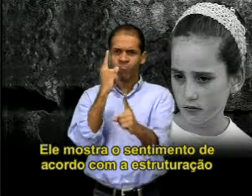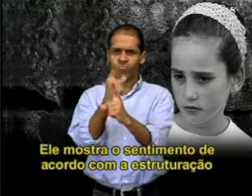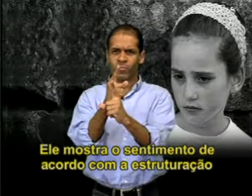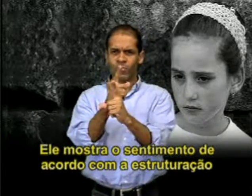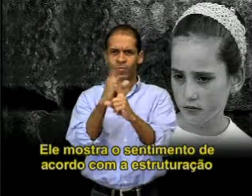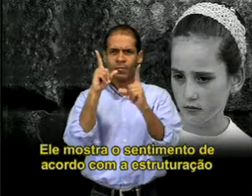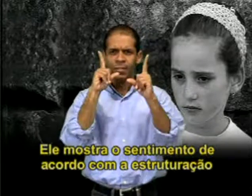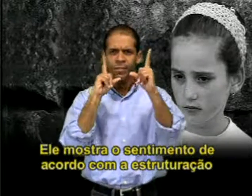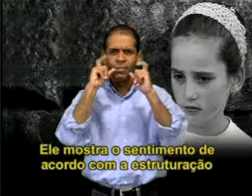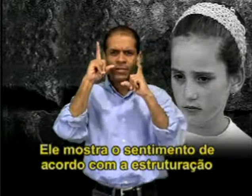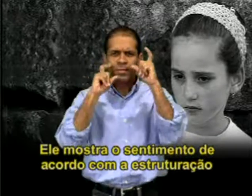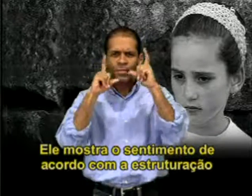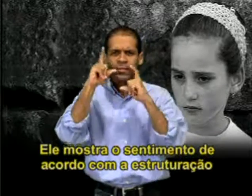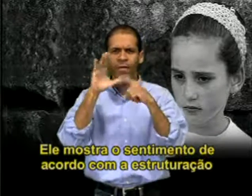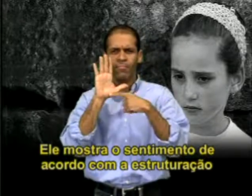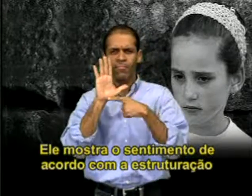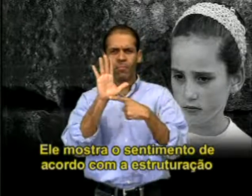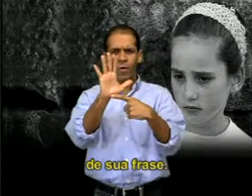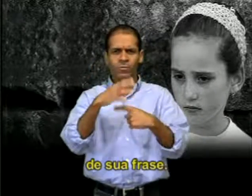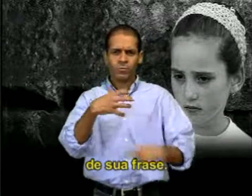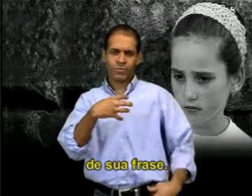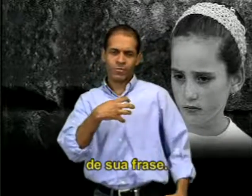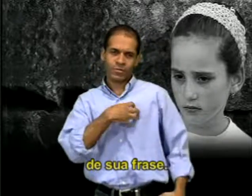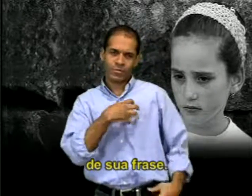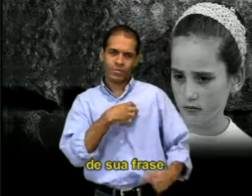o sentimento de acordo com a estruturação de sua frase.